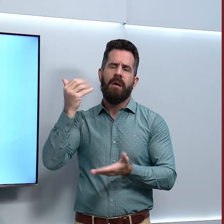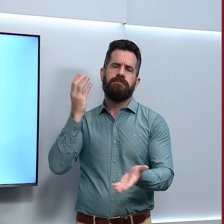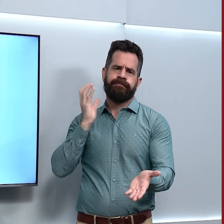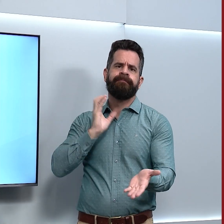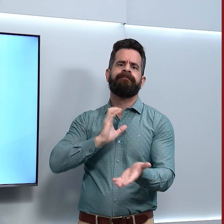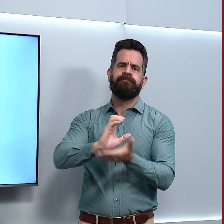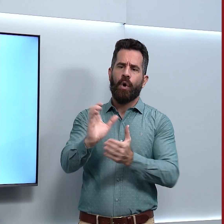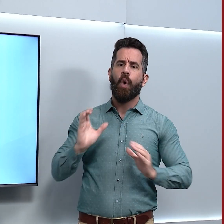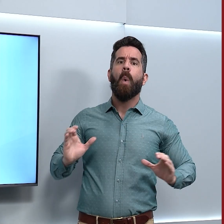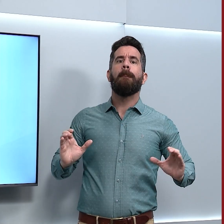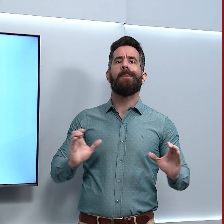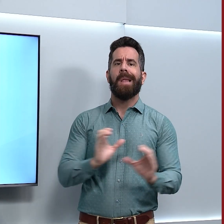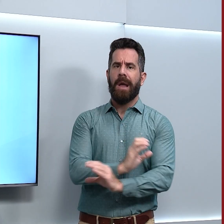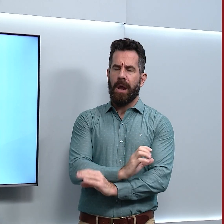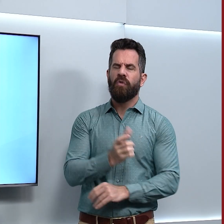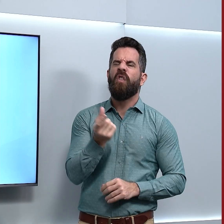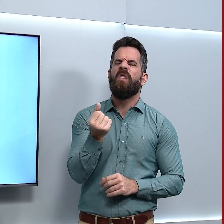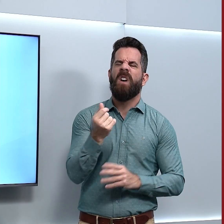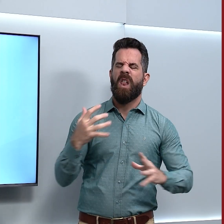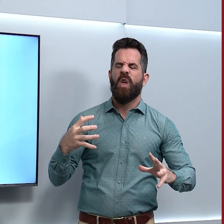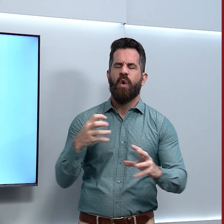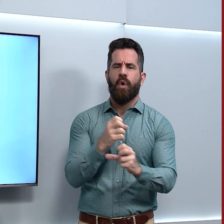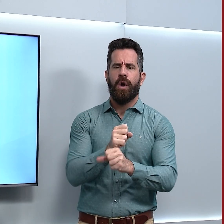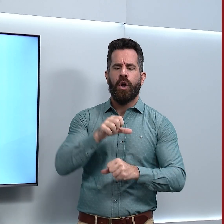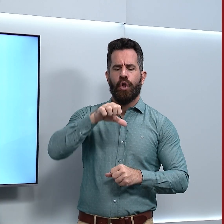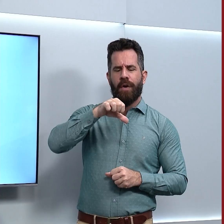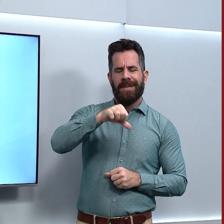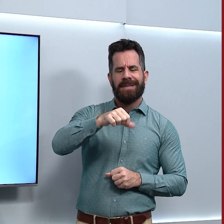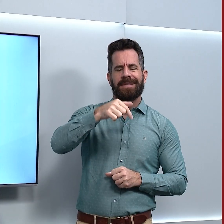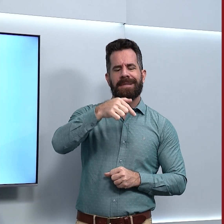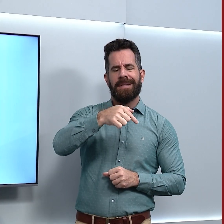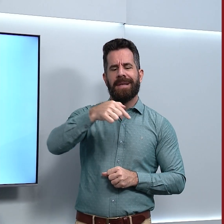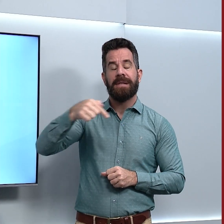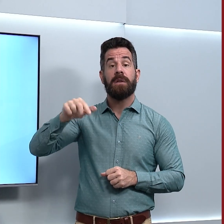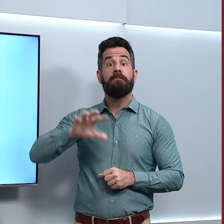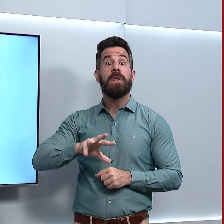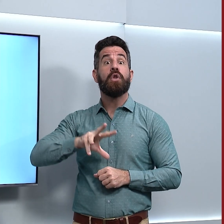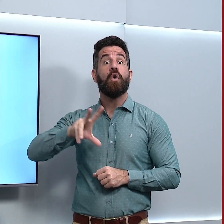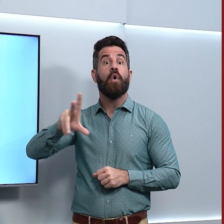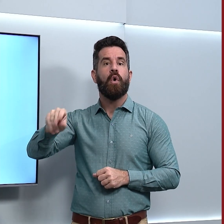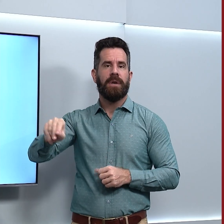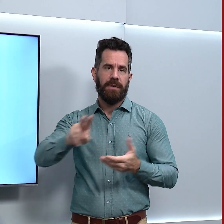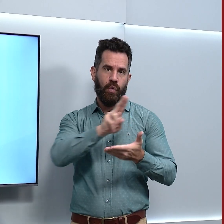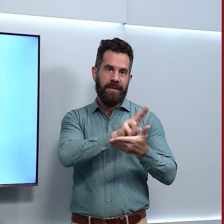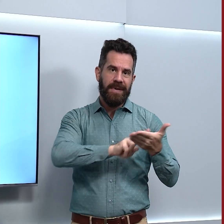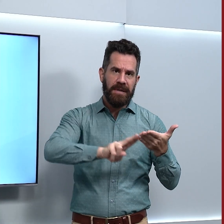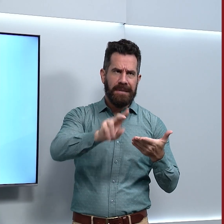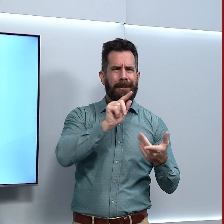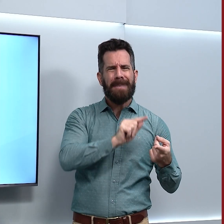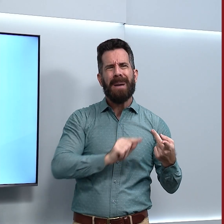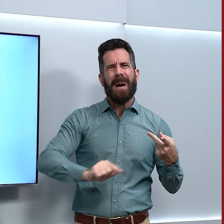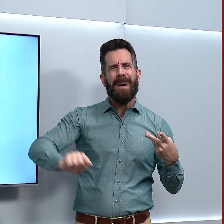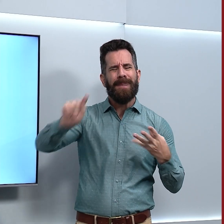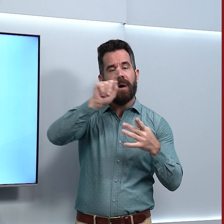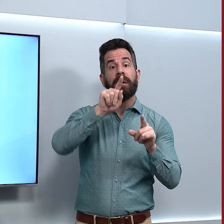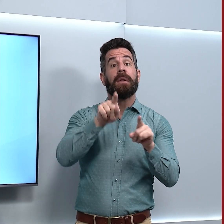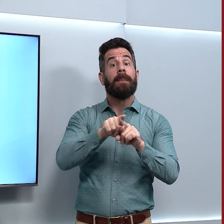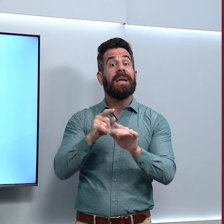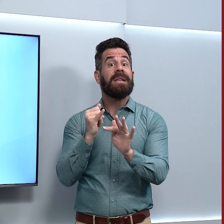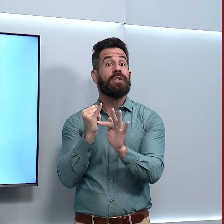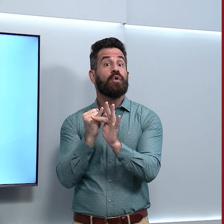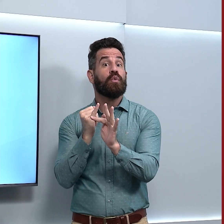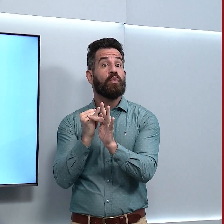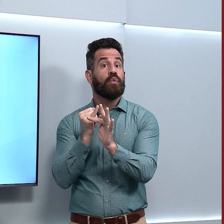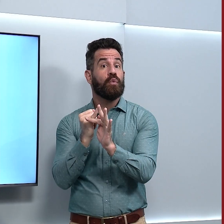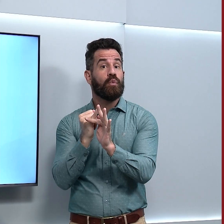investidos 977 milhões de reais nas universidades e nos institutos